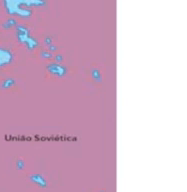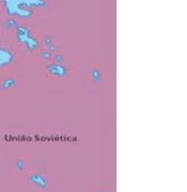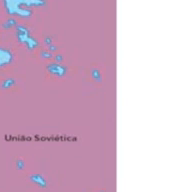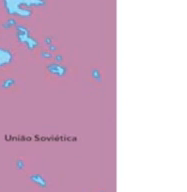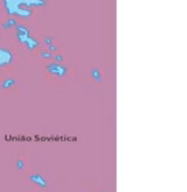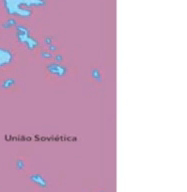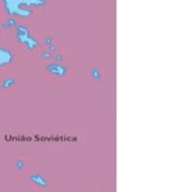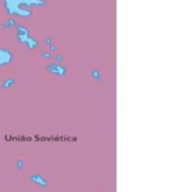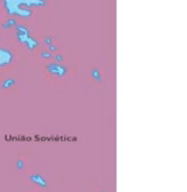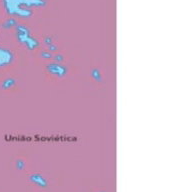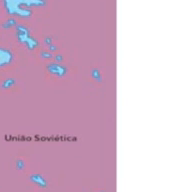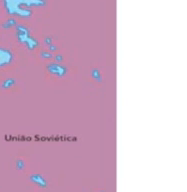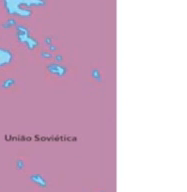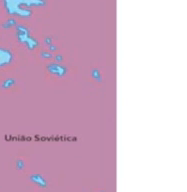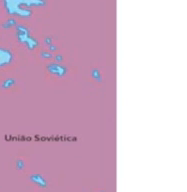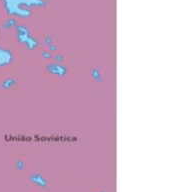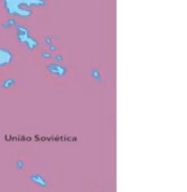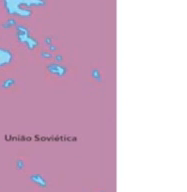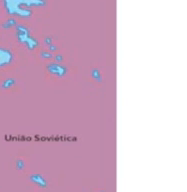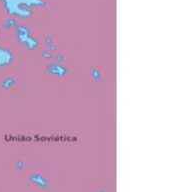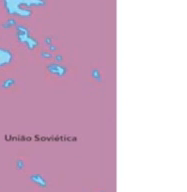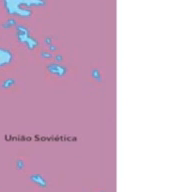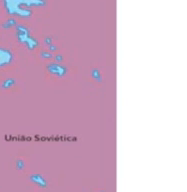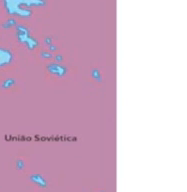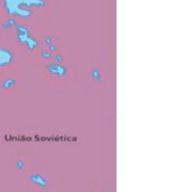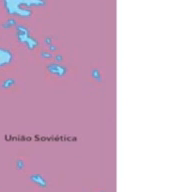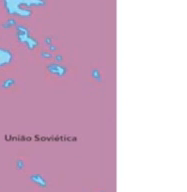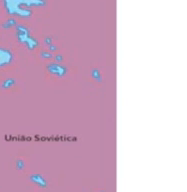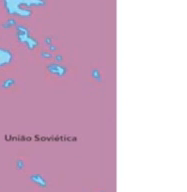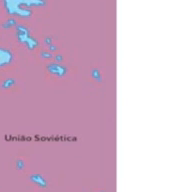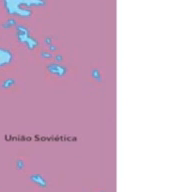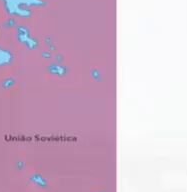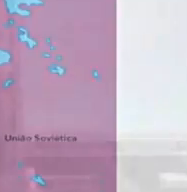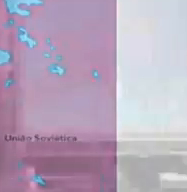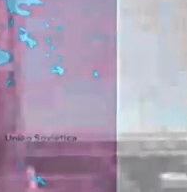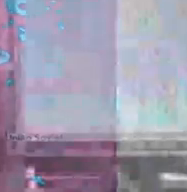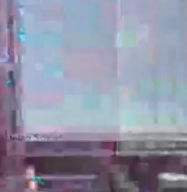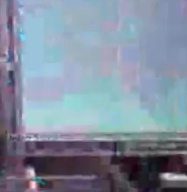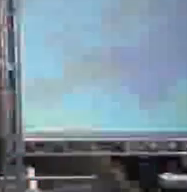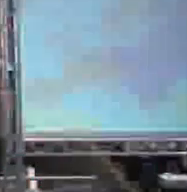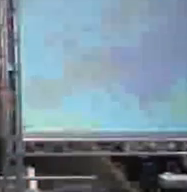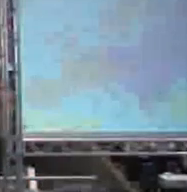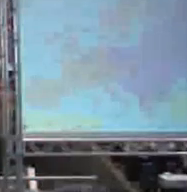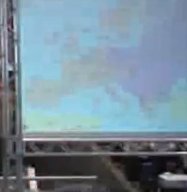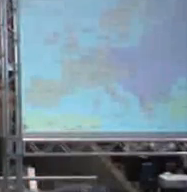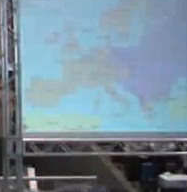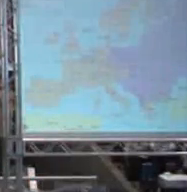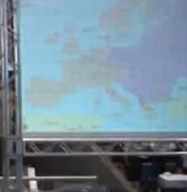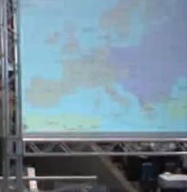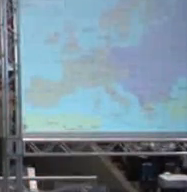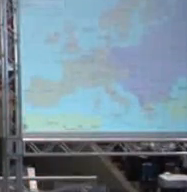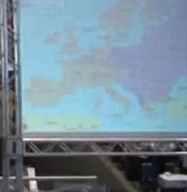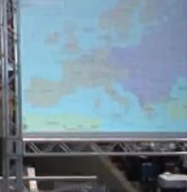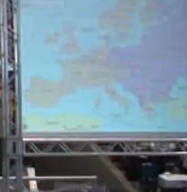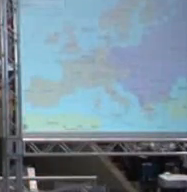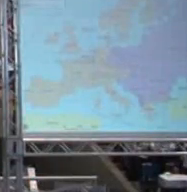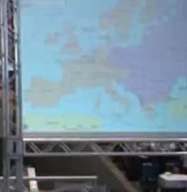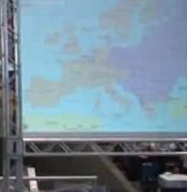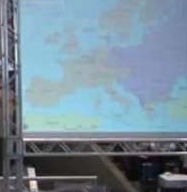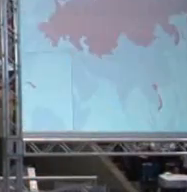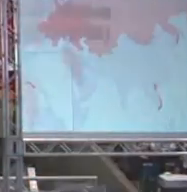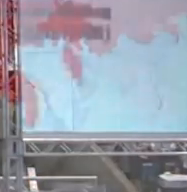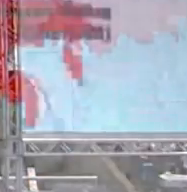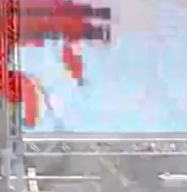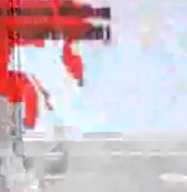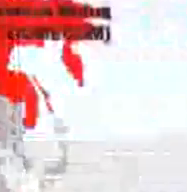países socialistas e aquela outra ali os países capitalistas mas isso vai acontecer não só com a